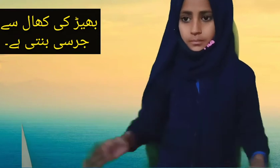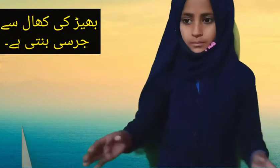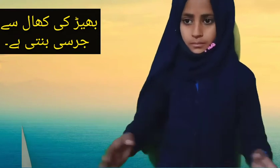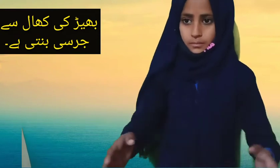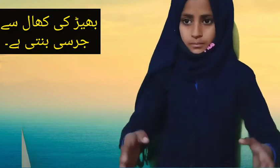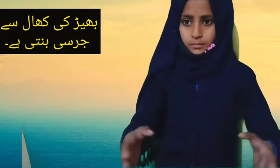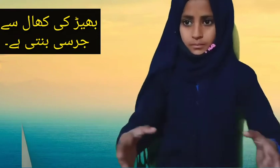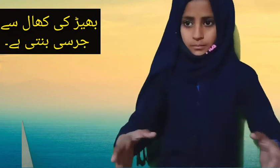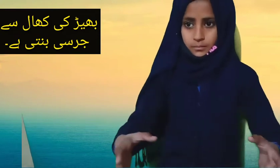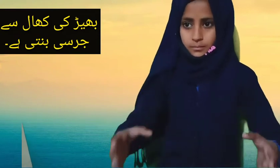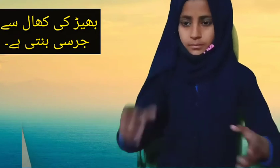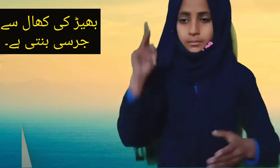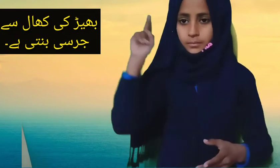भेड़ की